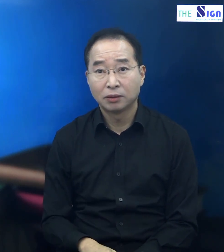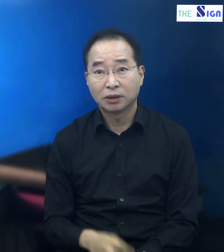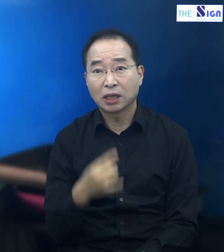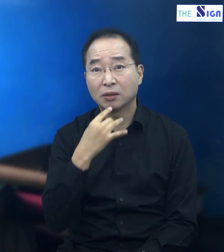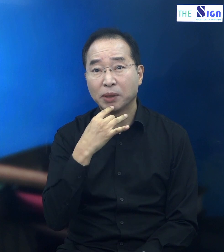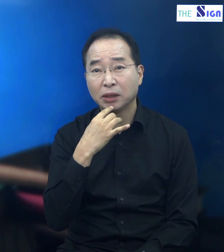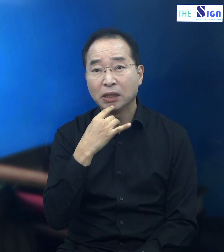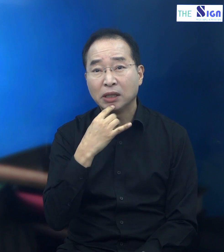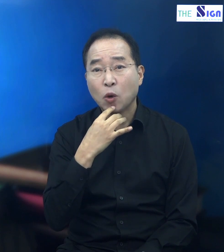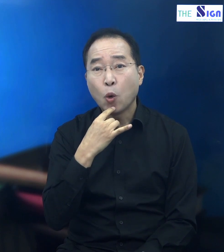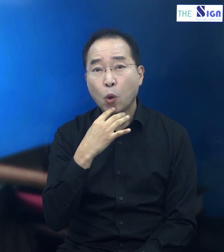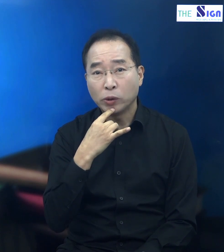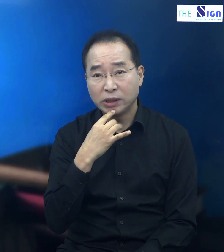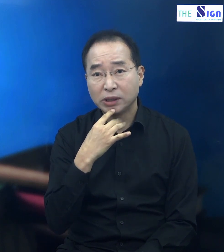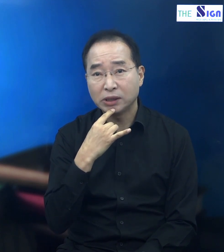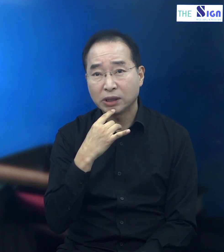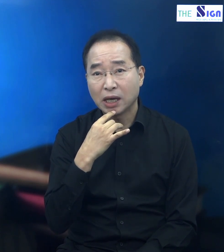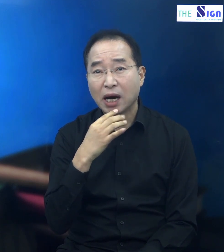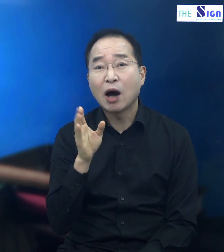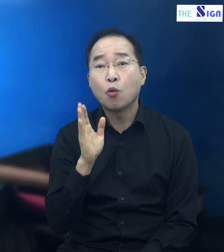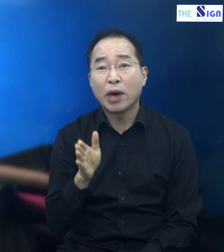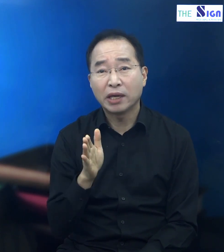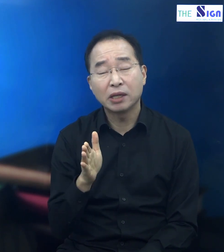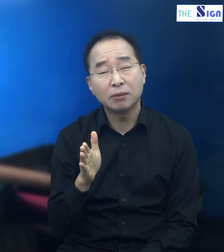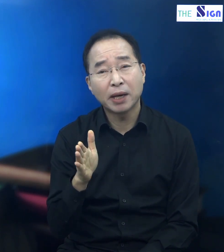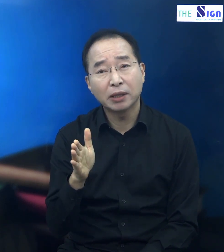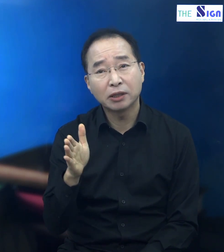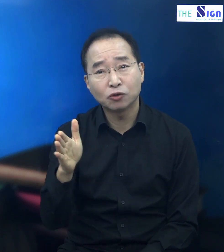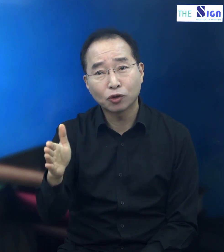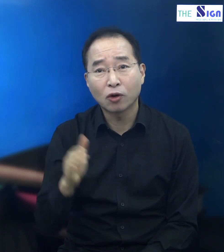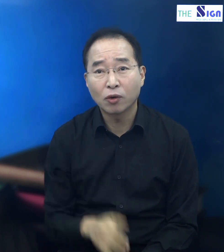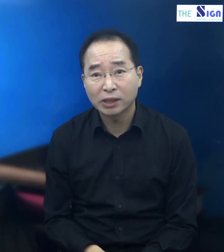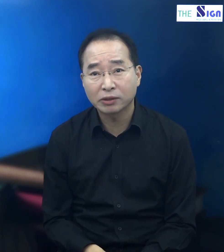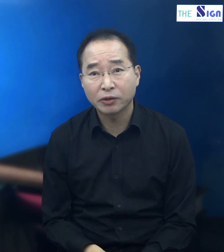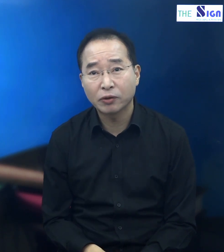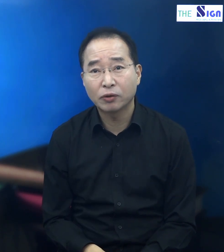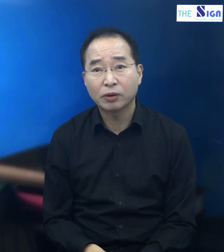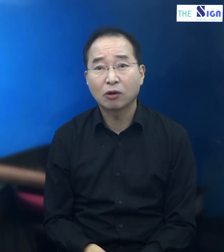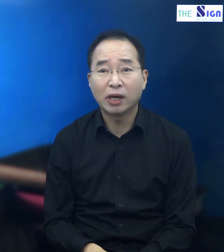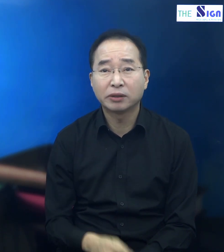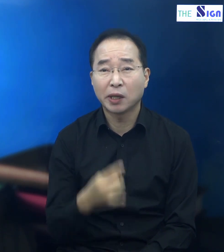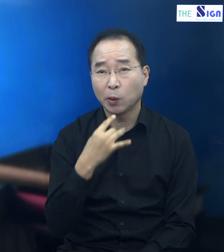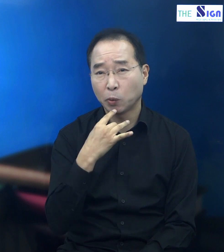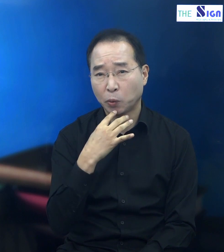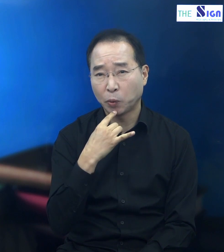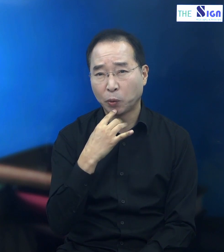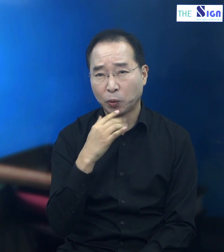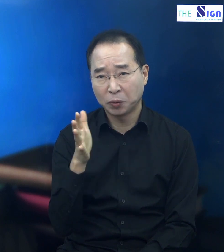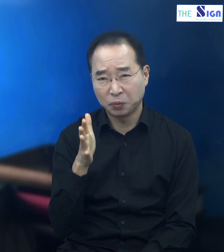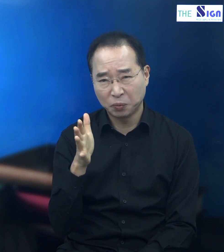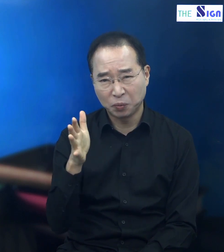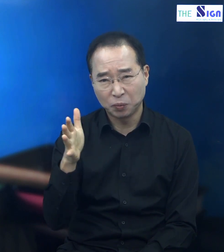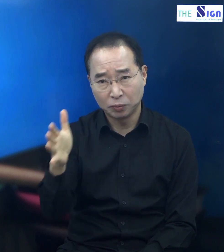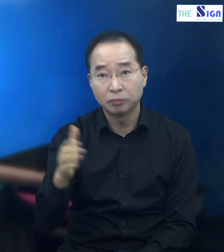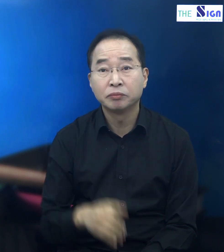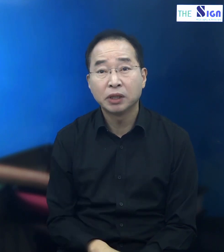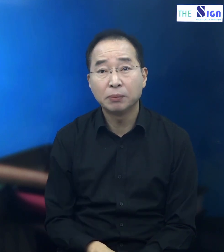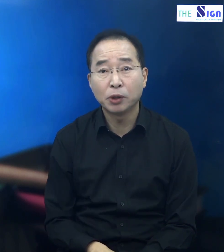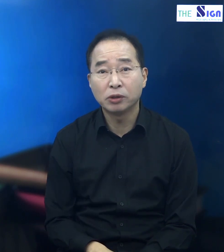자 그러면 오직이니까 외길만 이렇게 쭉 걸어왔어요 라고 할 때 이 표현을